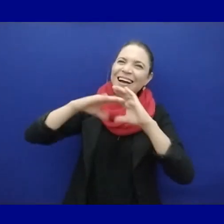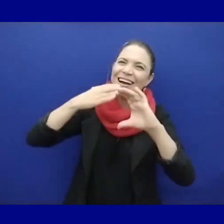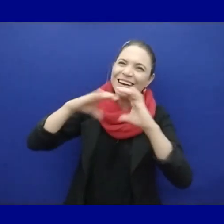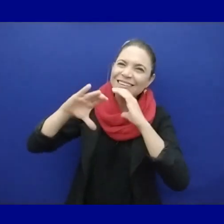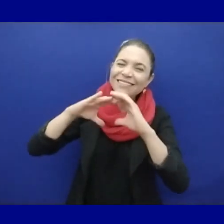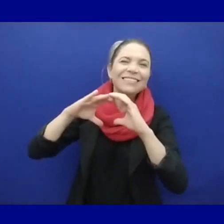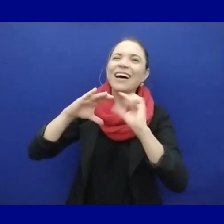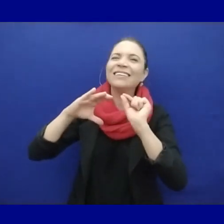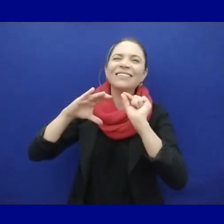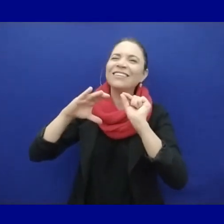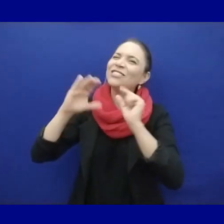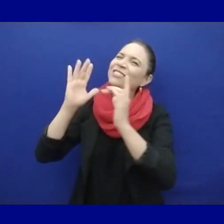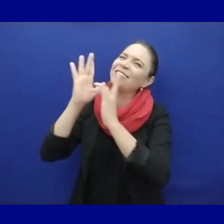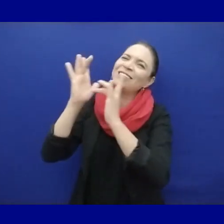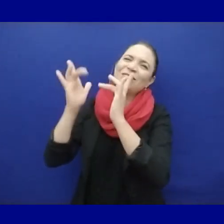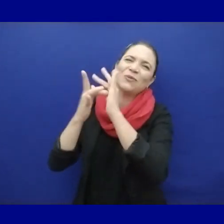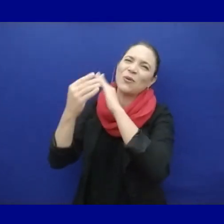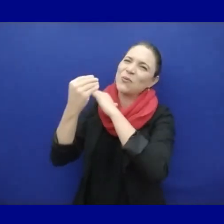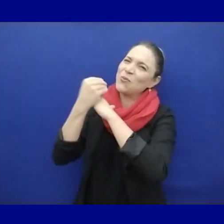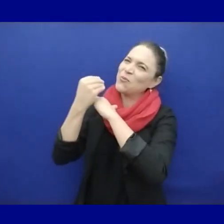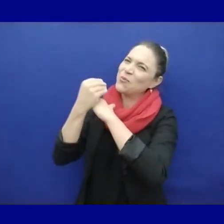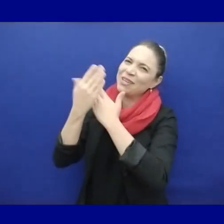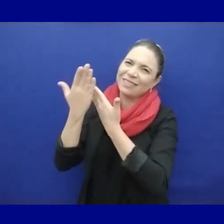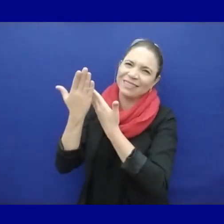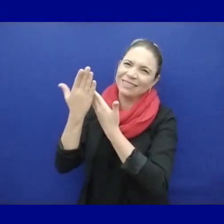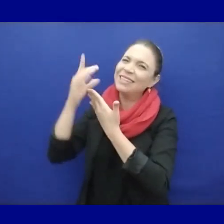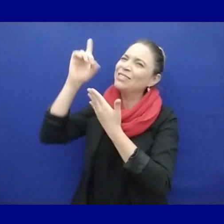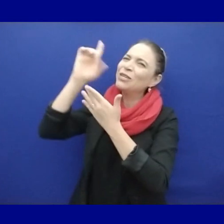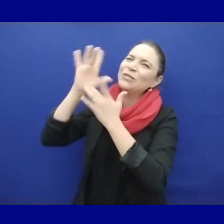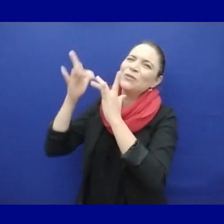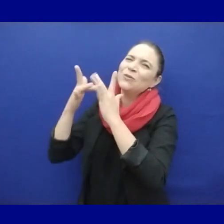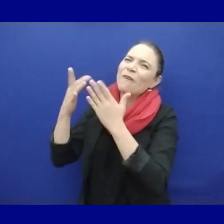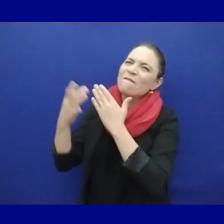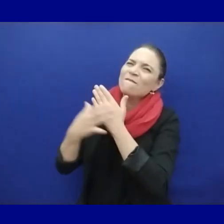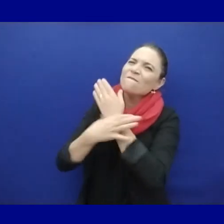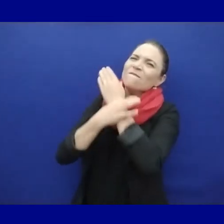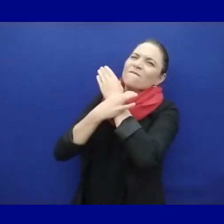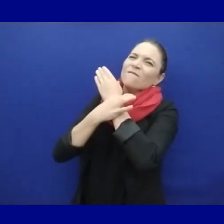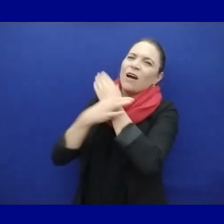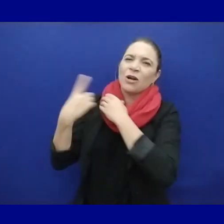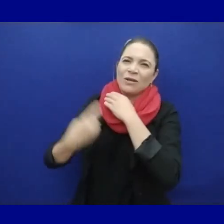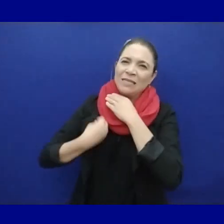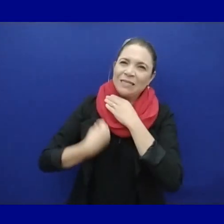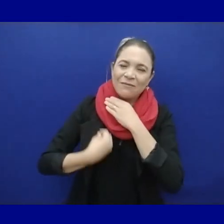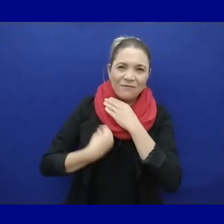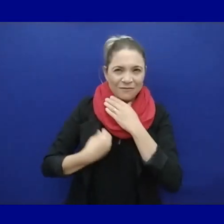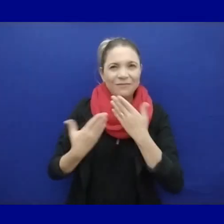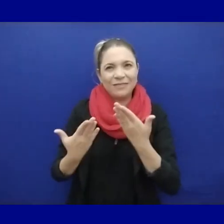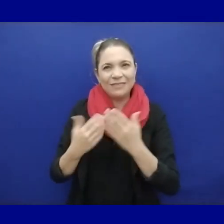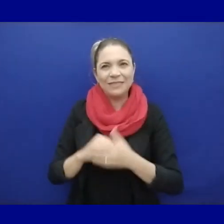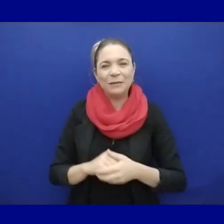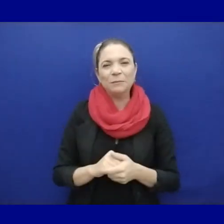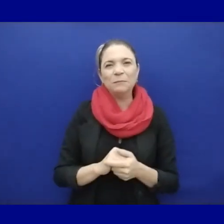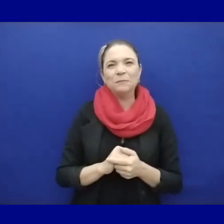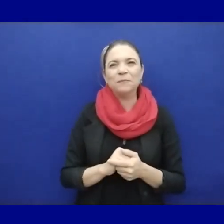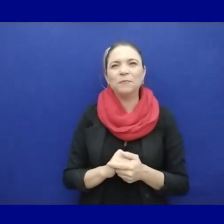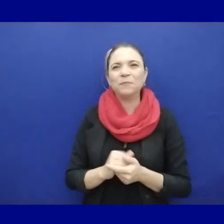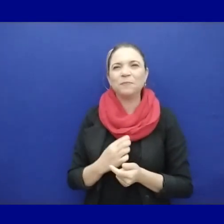cantando que Ele é o nosso refúgio, que Ele é o nosso socorro, que Ele é a nossa fortaleza.